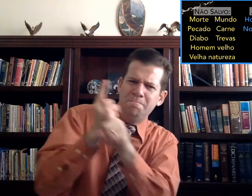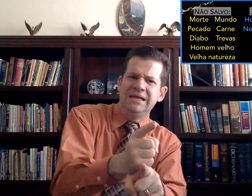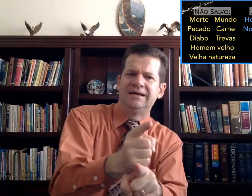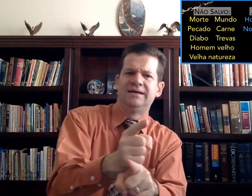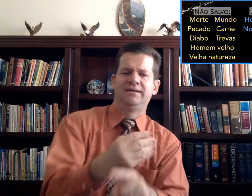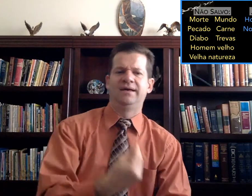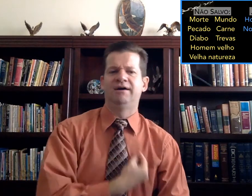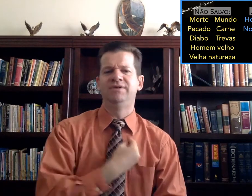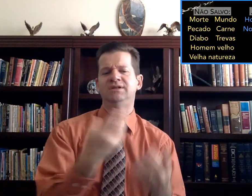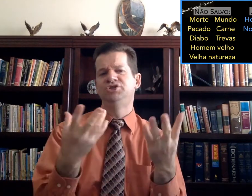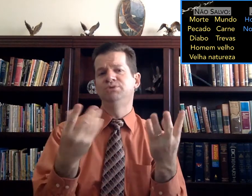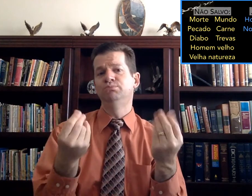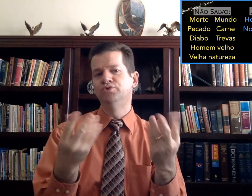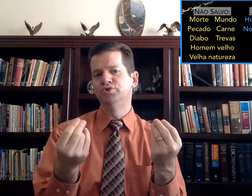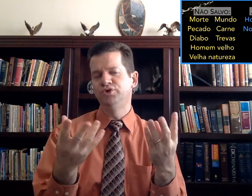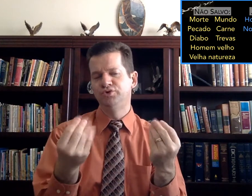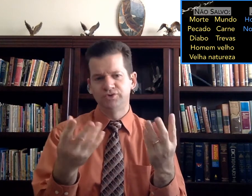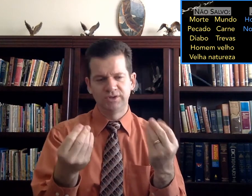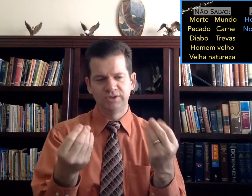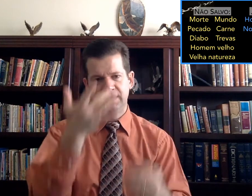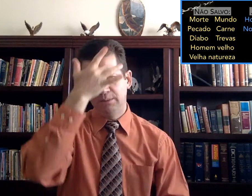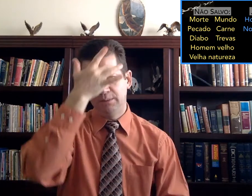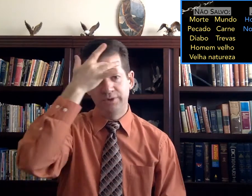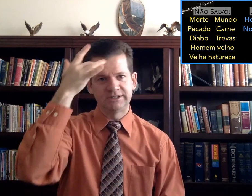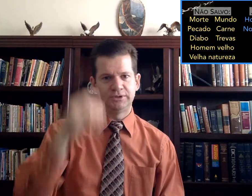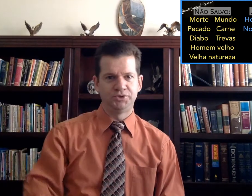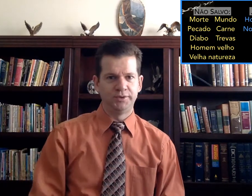domina a vida de muitos e muitas pessoas.